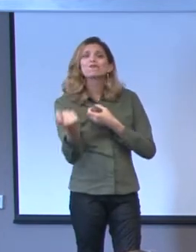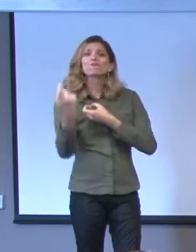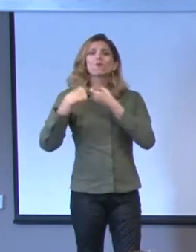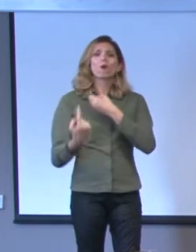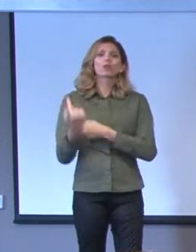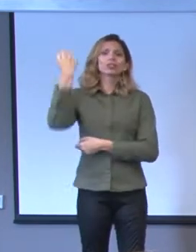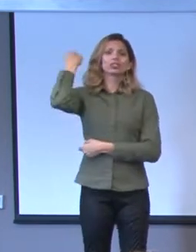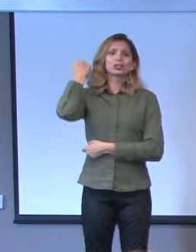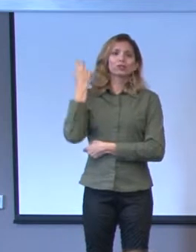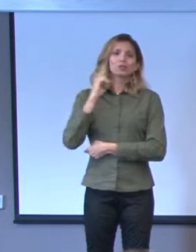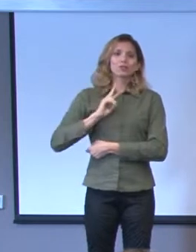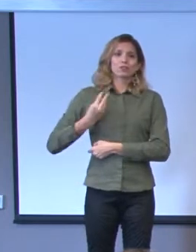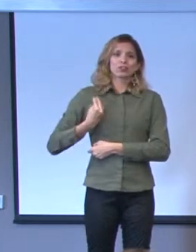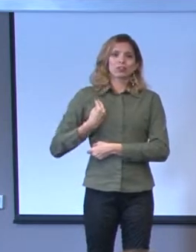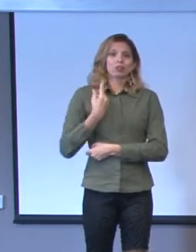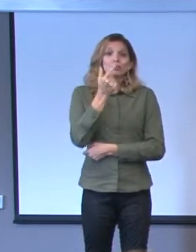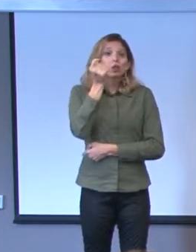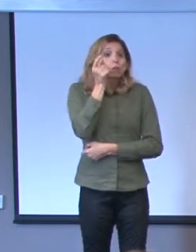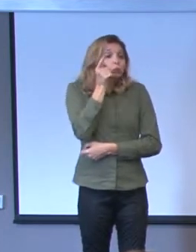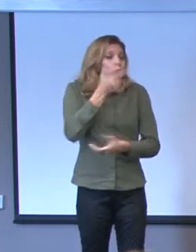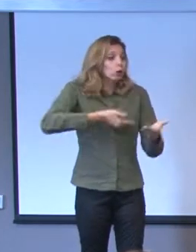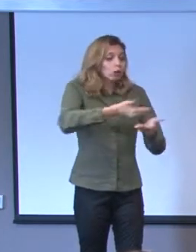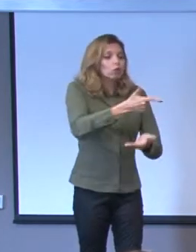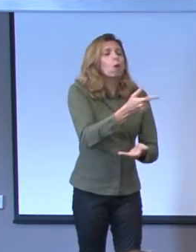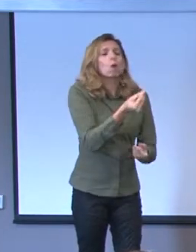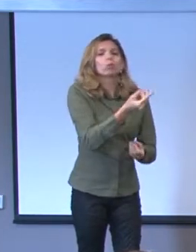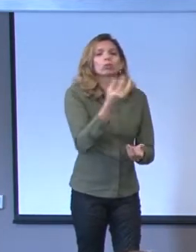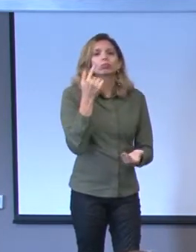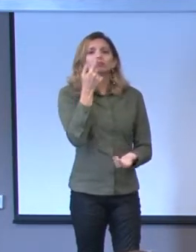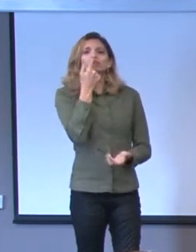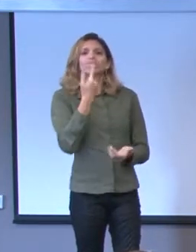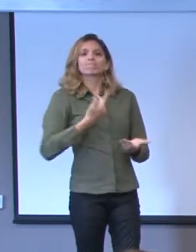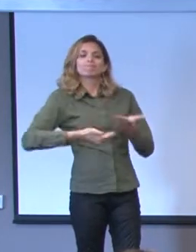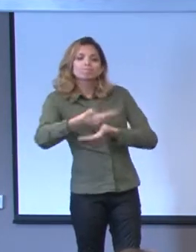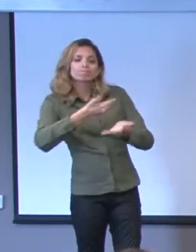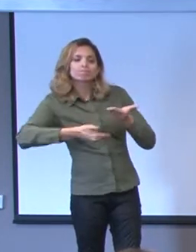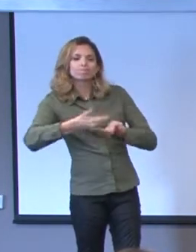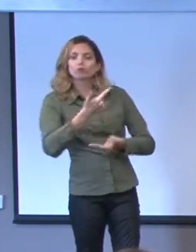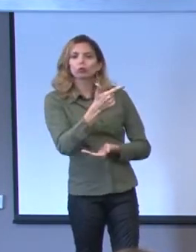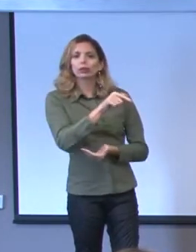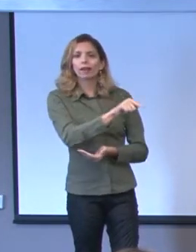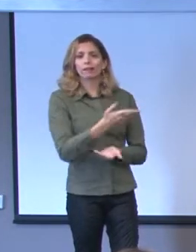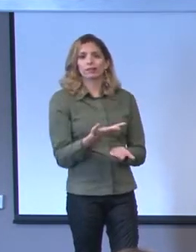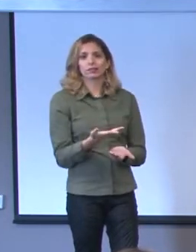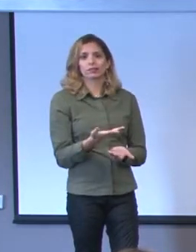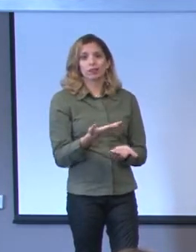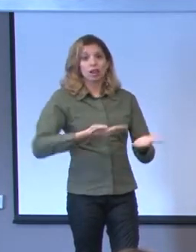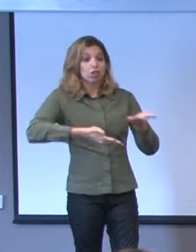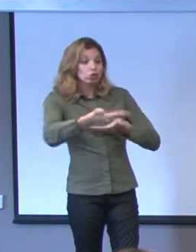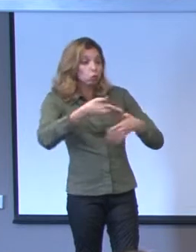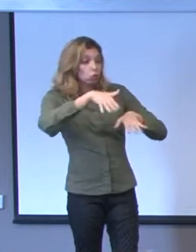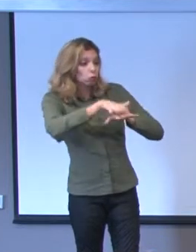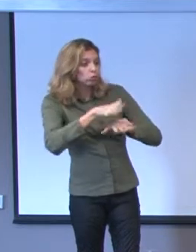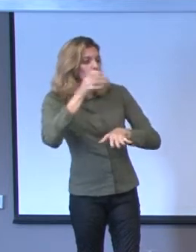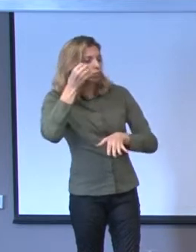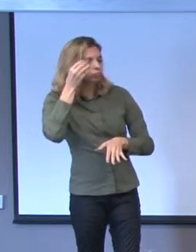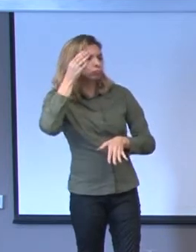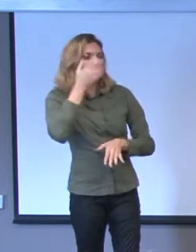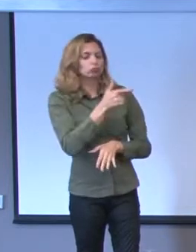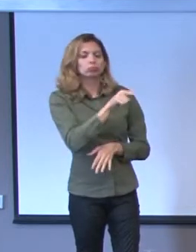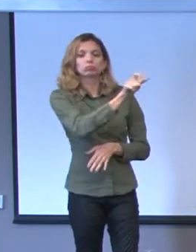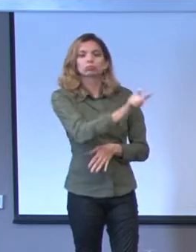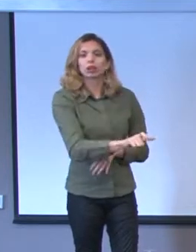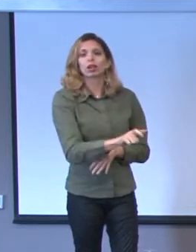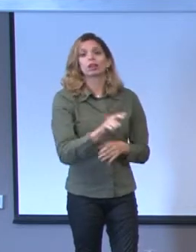grave, né, para o futuro dessas crianças, para o que a gente tem como arranjo educacional e para o